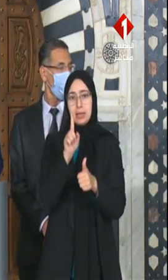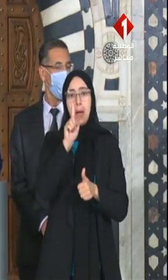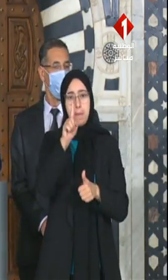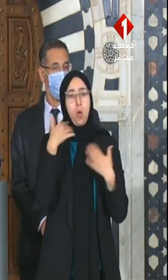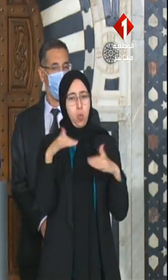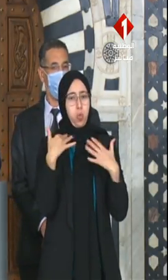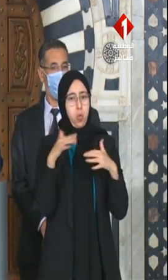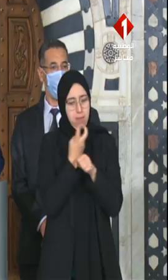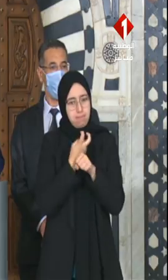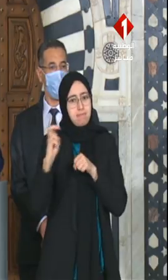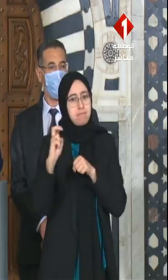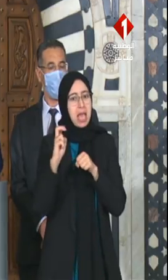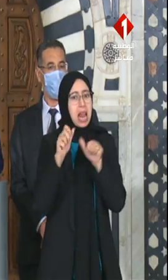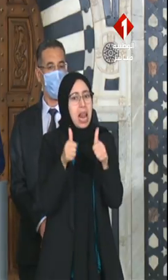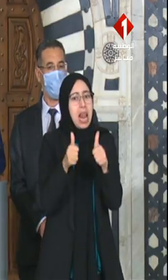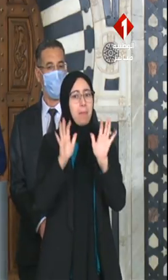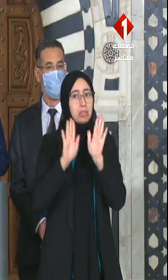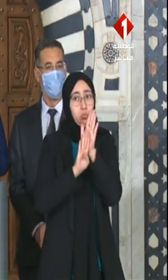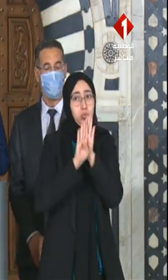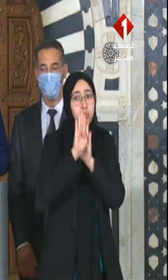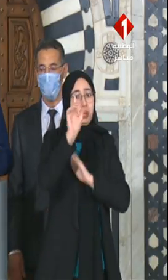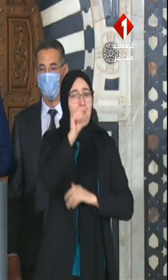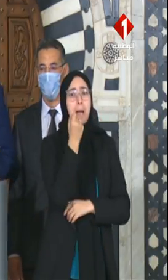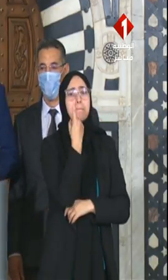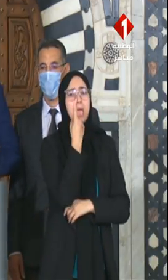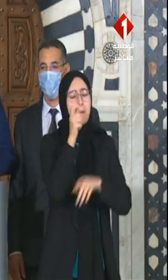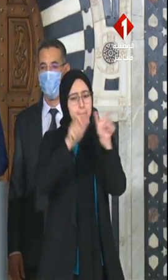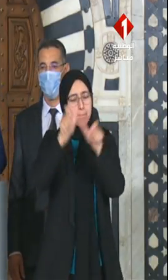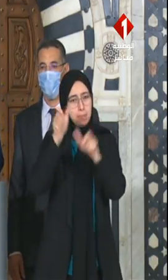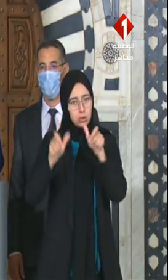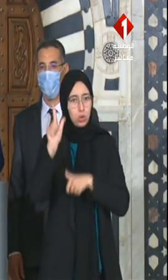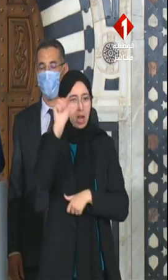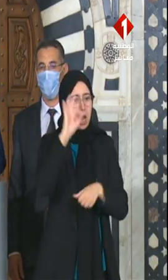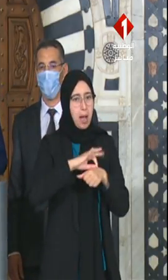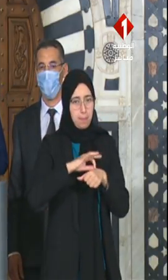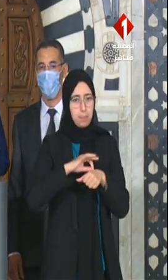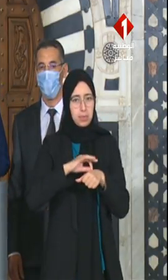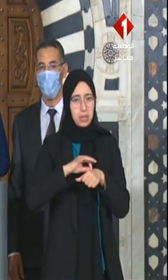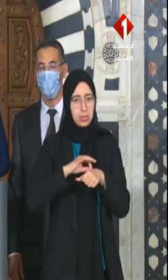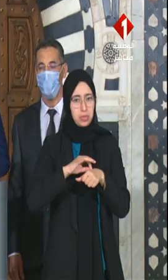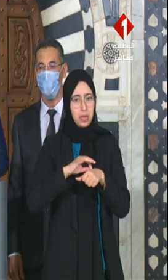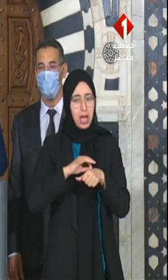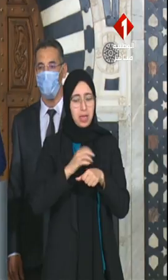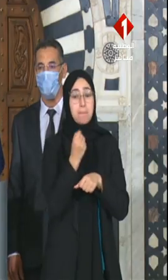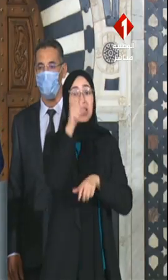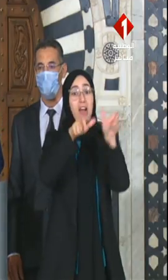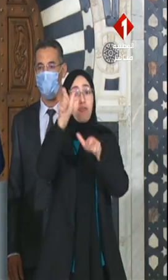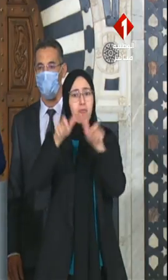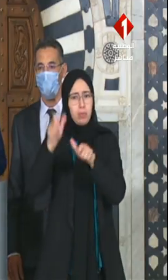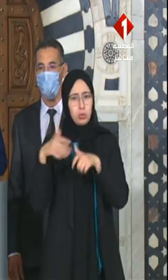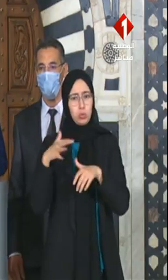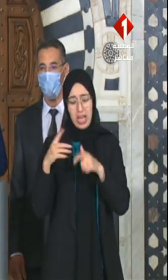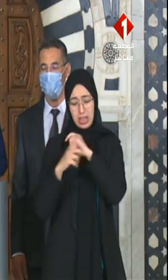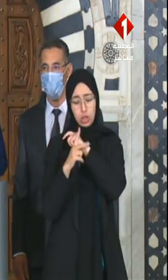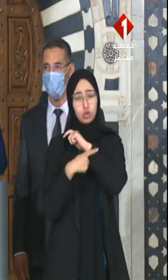فوق الساي، فوق الليميت اللي حددناها اللي هي 100 حالة لكل 100 ألف ساكن خلال 14